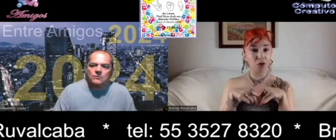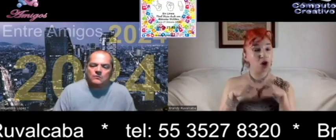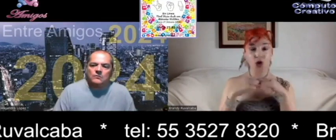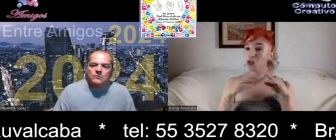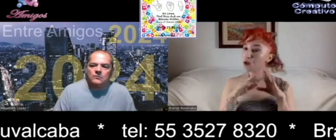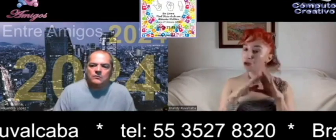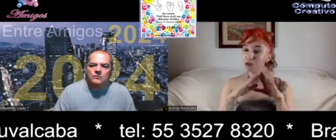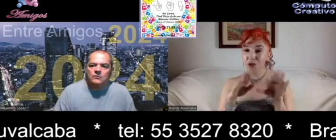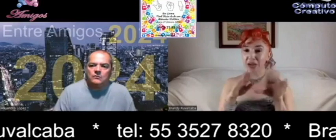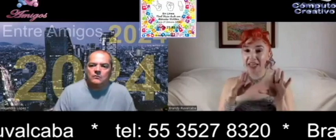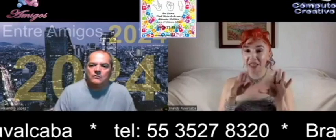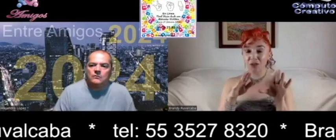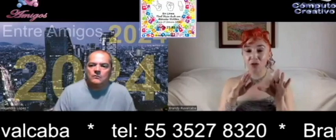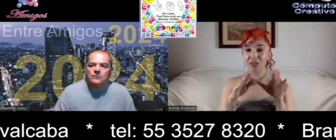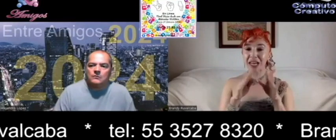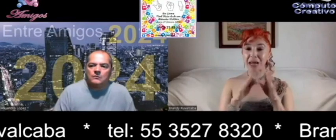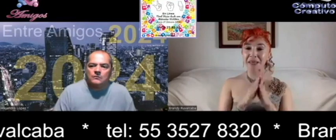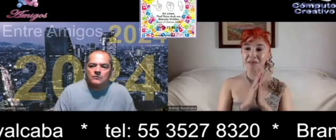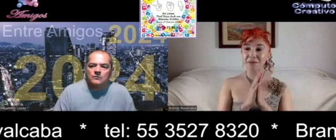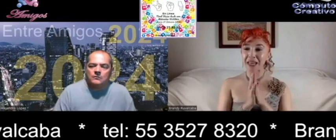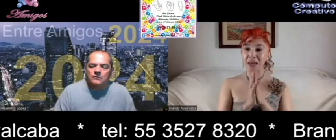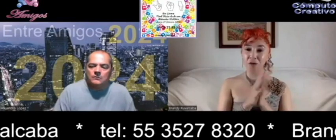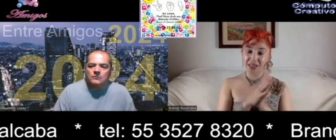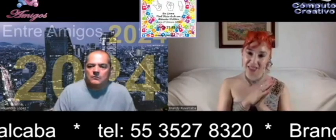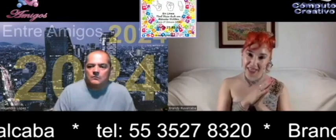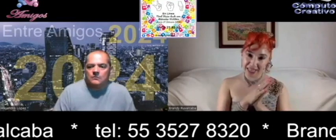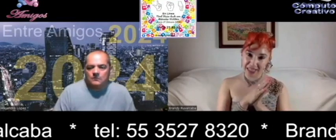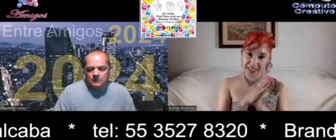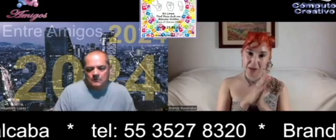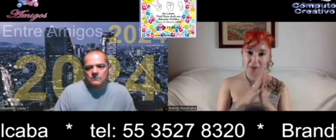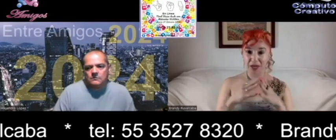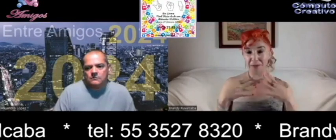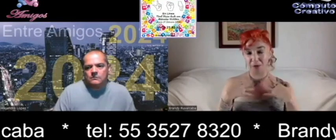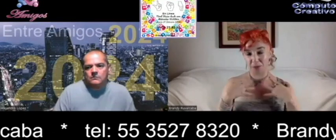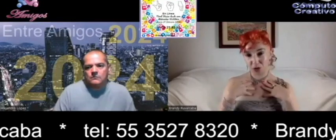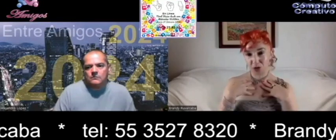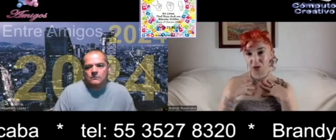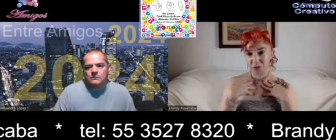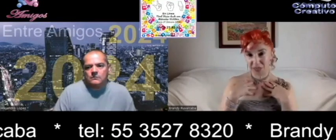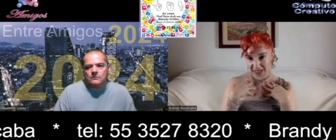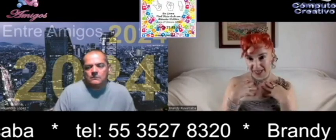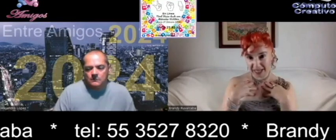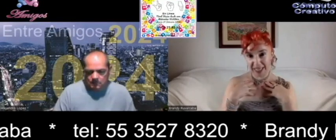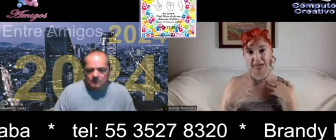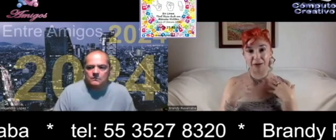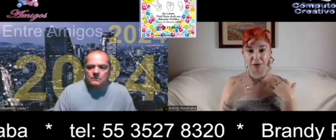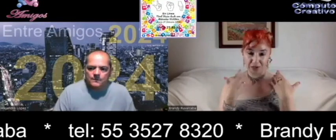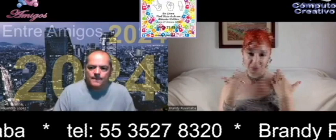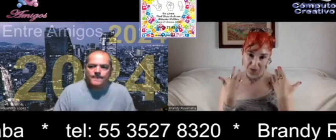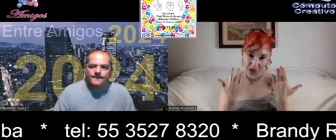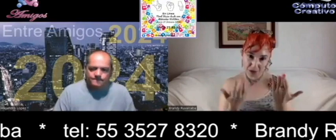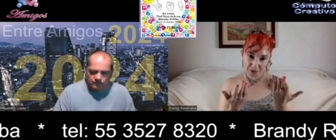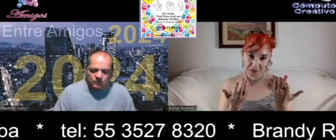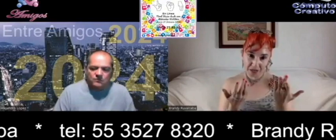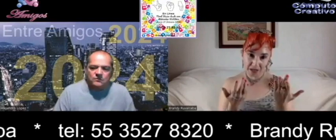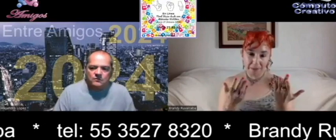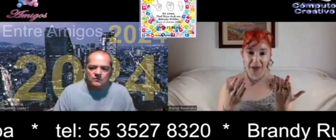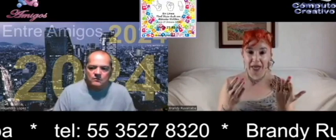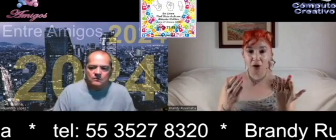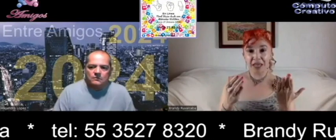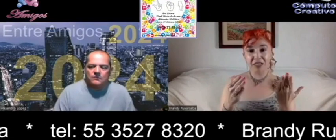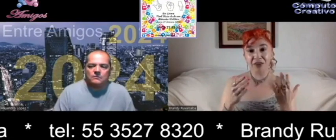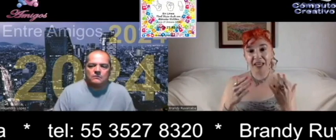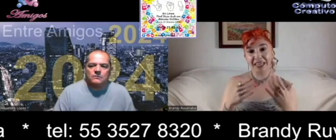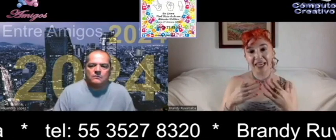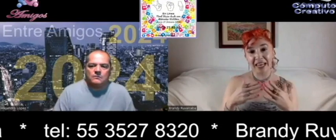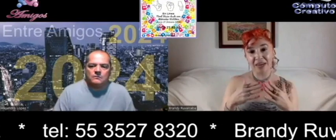mundo. No es la misma lengua de señas. Por ejemplo, yo soy mexicana y hablo español. ujú, Pero